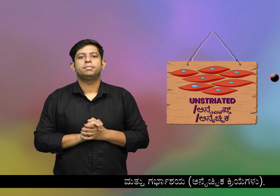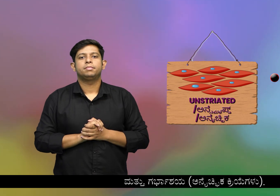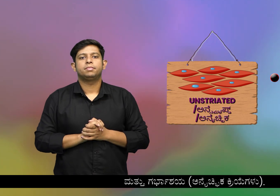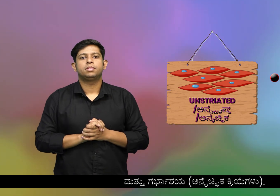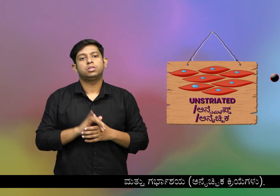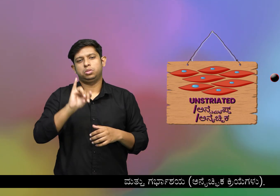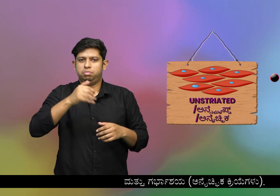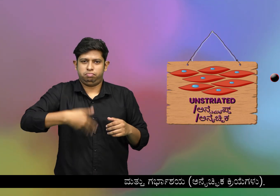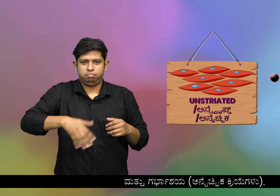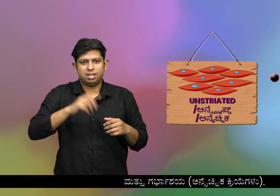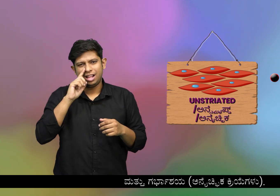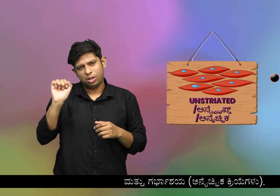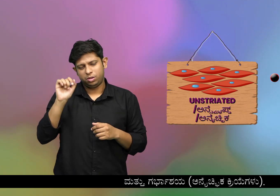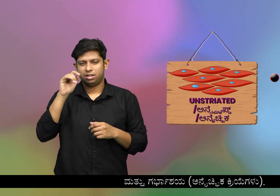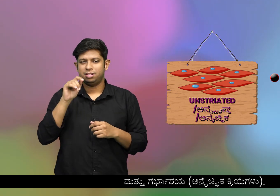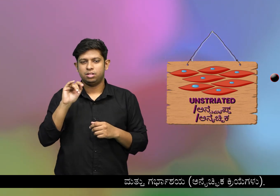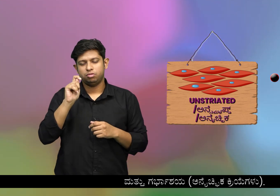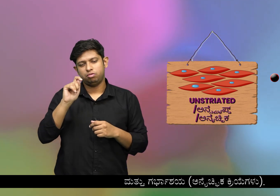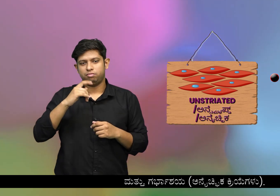ಮತ್ತು ಗರ್ಭಾಶಯ. ಅನೈಚ್ಛಿಕ ಕ್ರಿಯೆಗಳು.